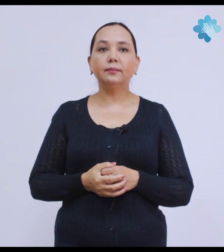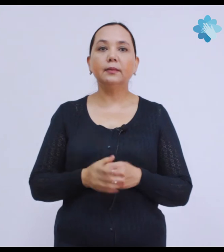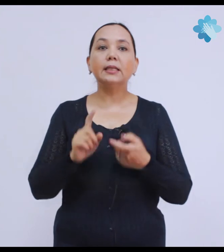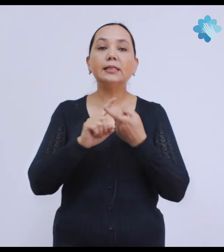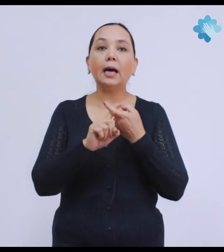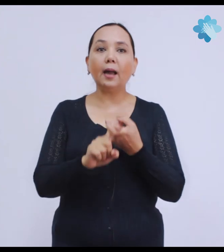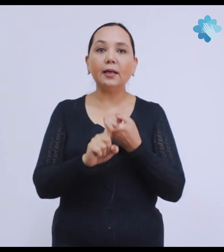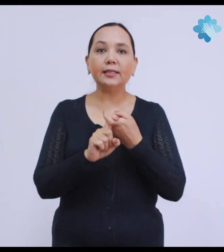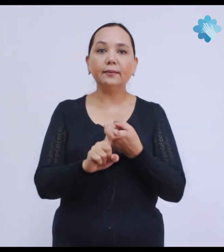зараза